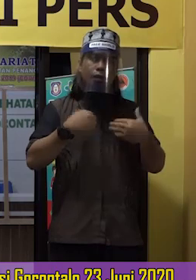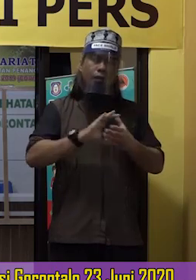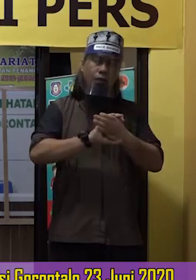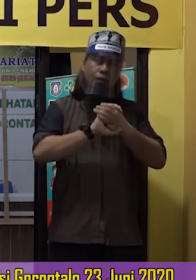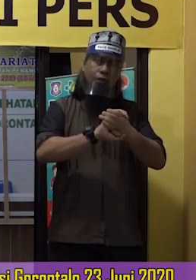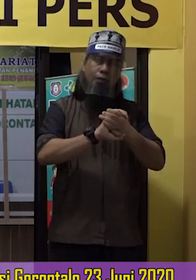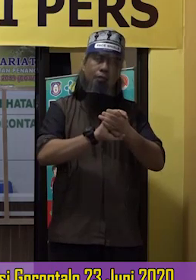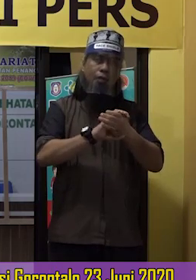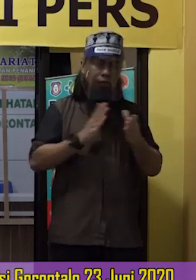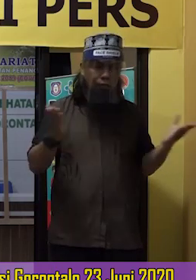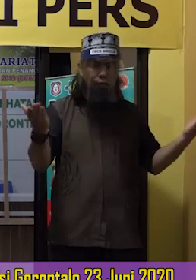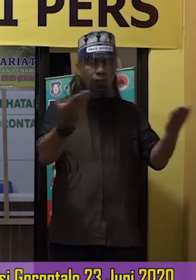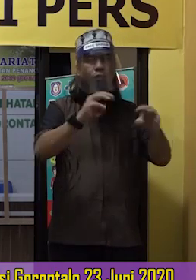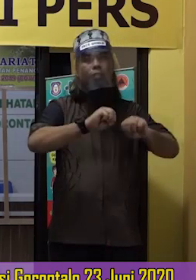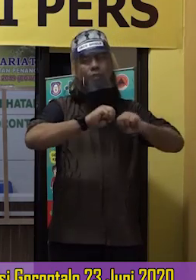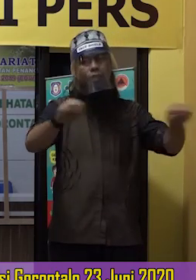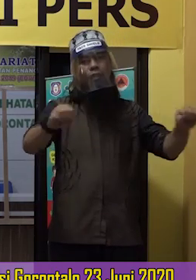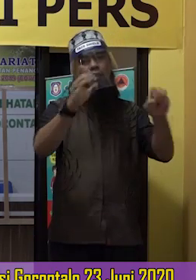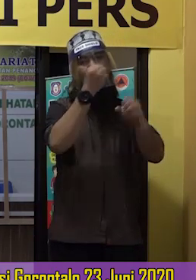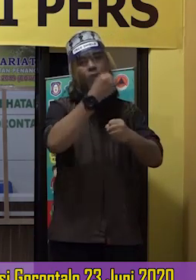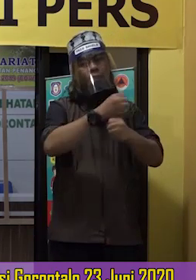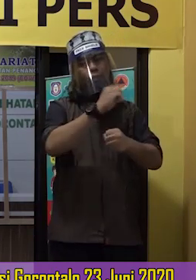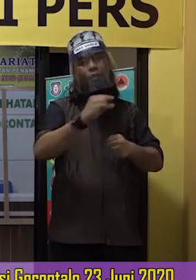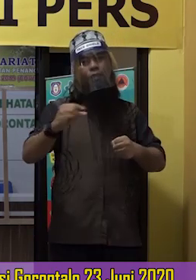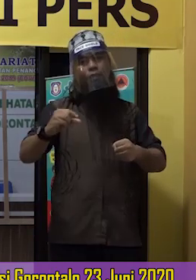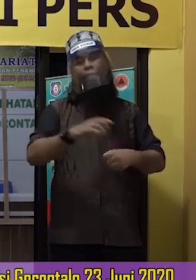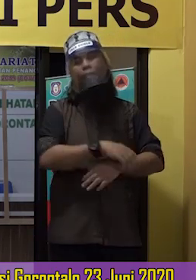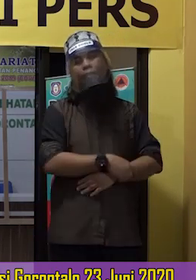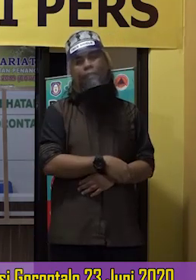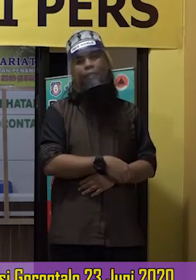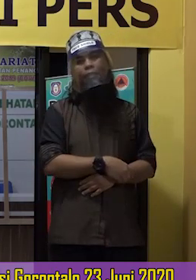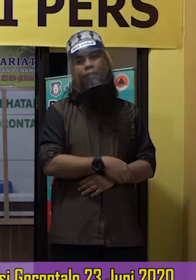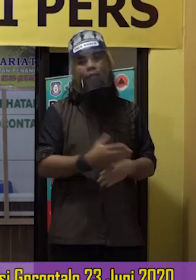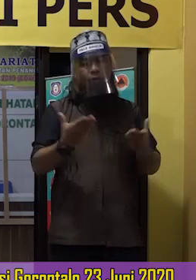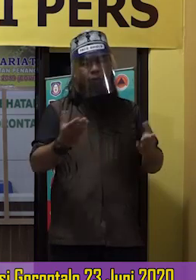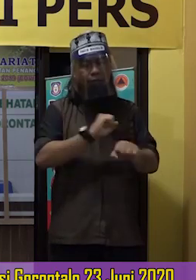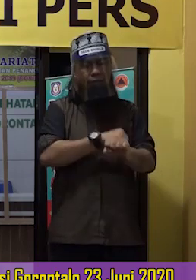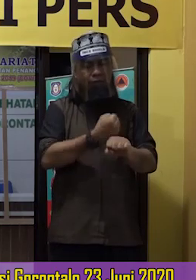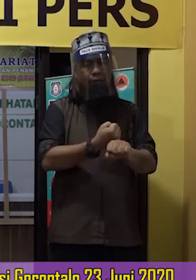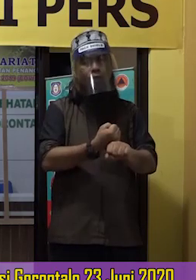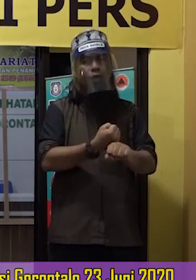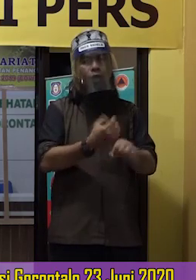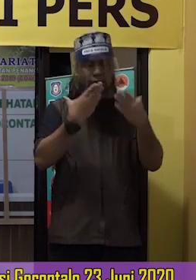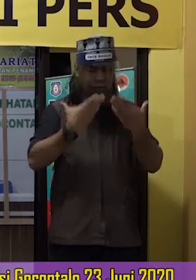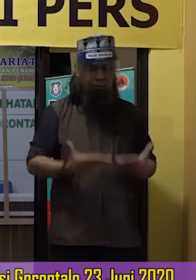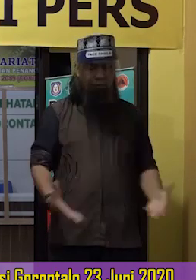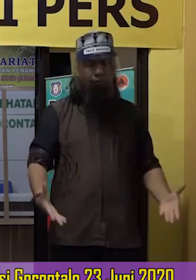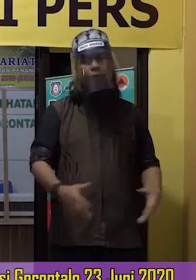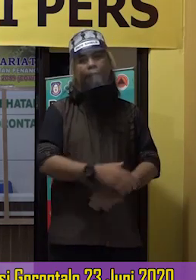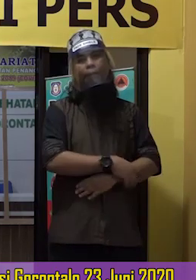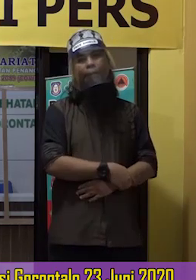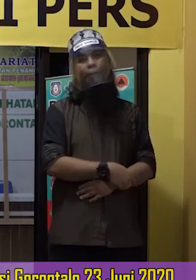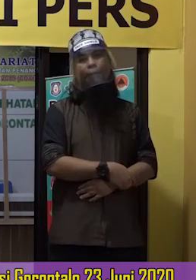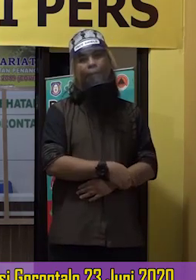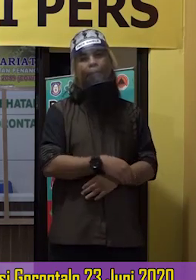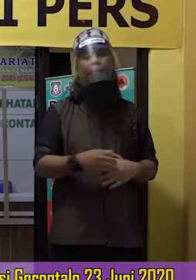sangat berperan dalam mendukung pasien tersebut bisa segera sembuh dalam karantina mandiri. Dan yang keenam,